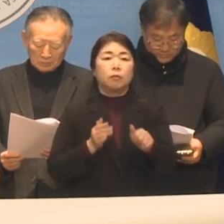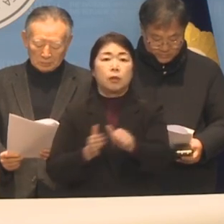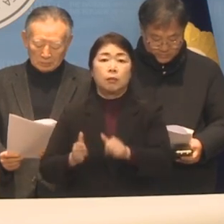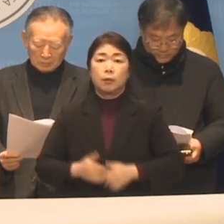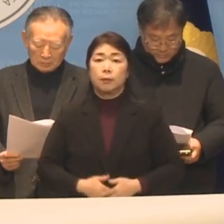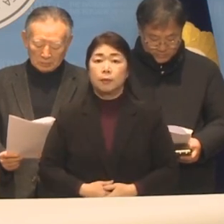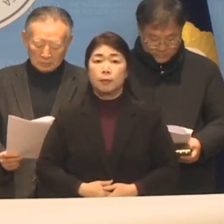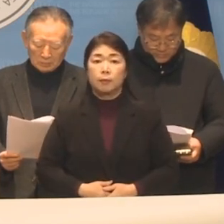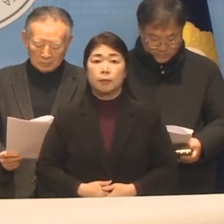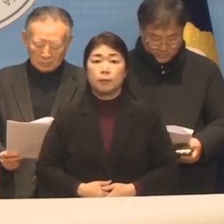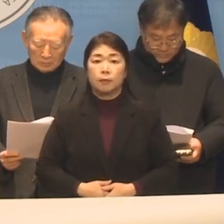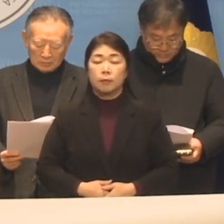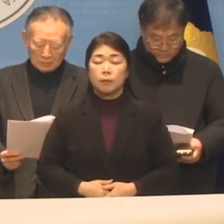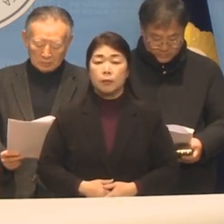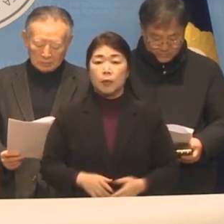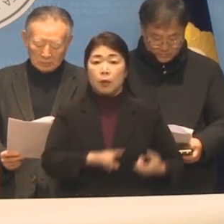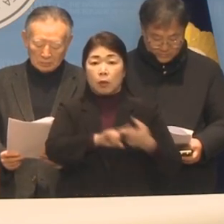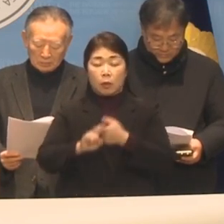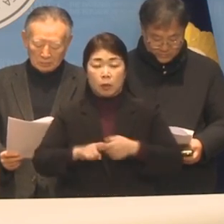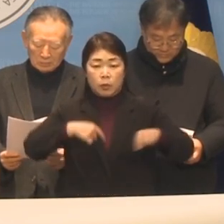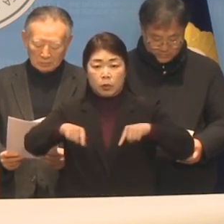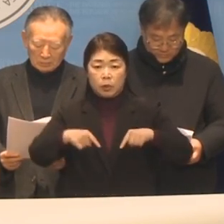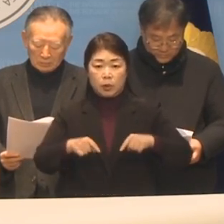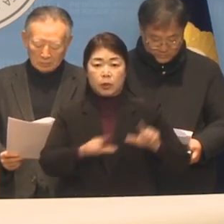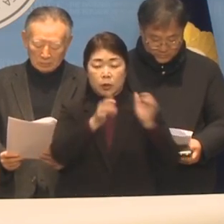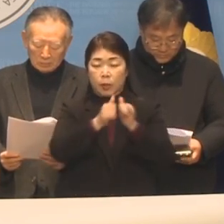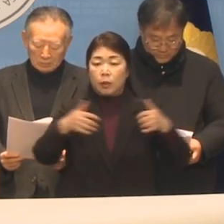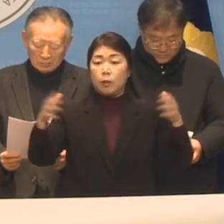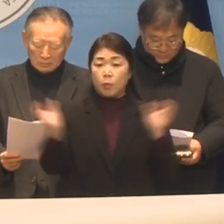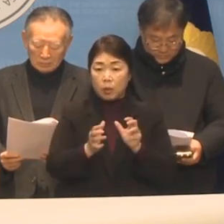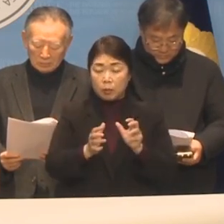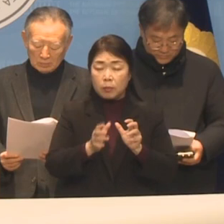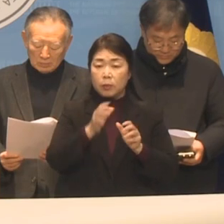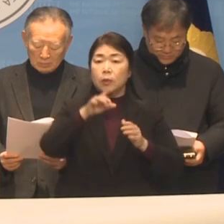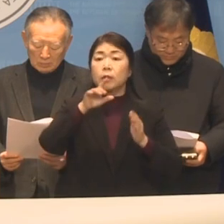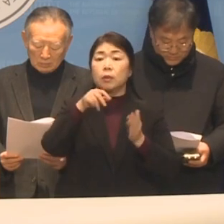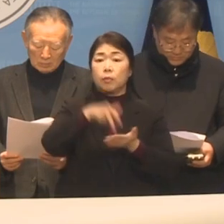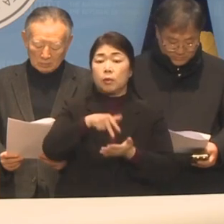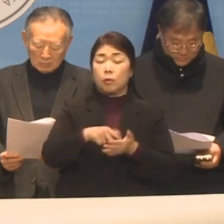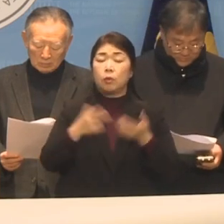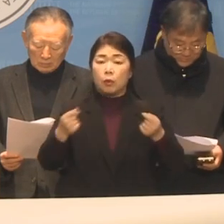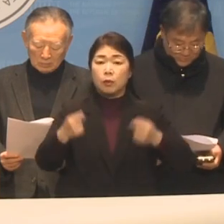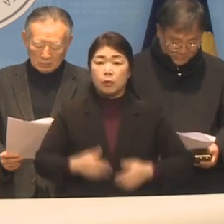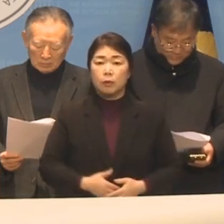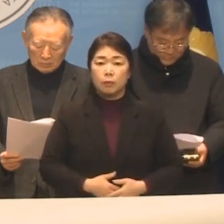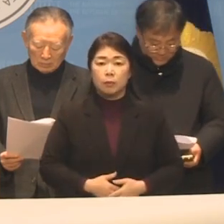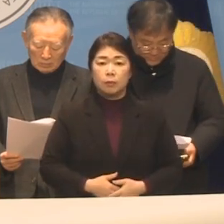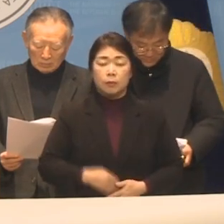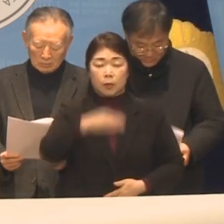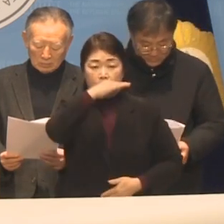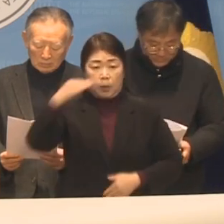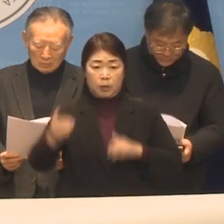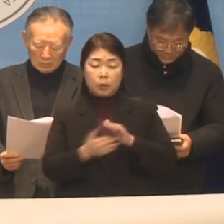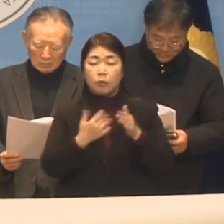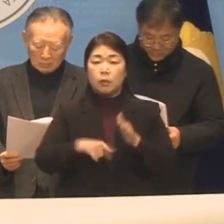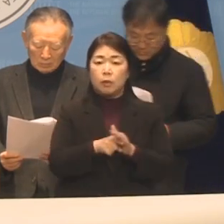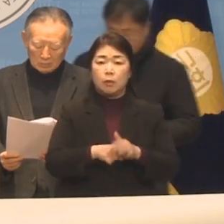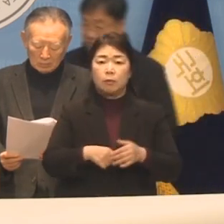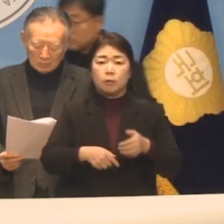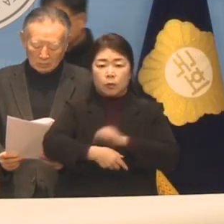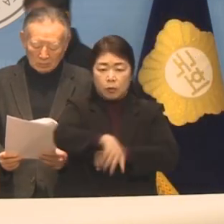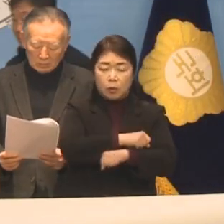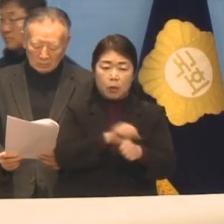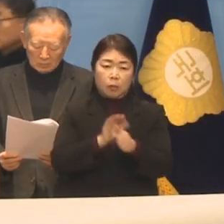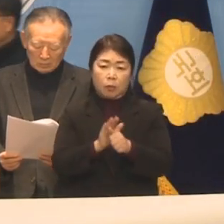우리 연합정치시민회의도 정치개혁과 연합정치의 올바른 실현을 위해 적극적으로 기여할